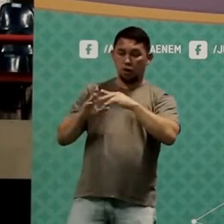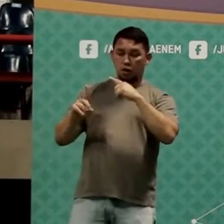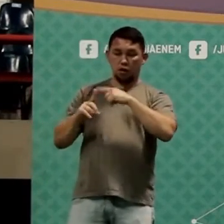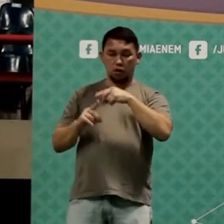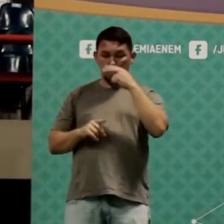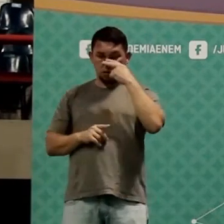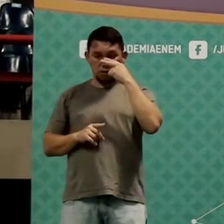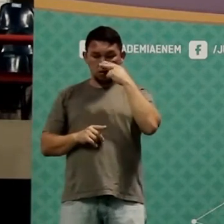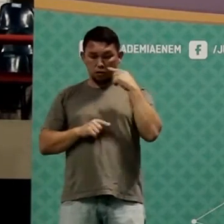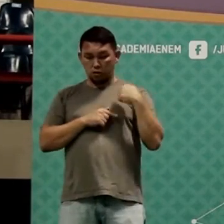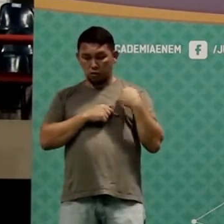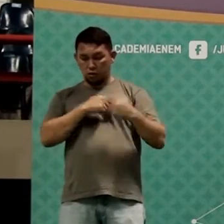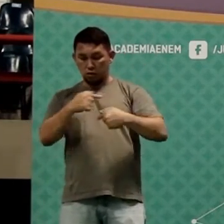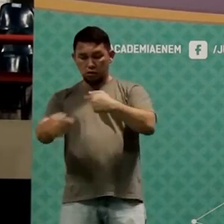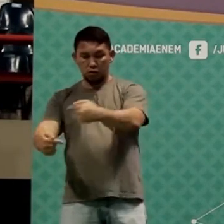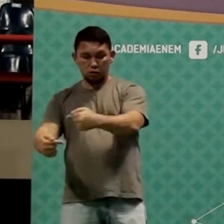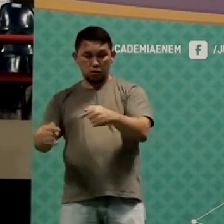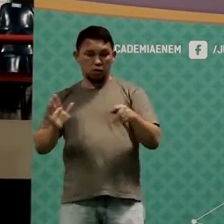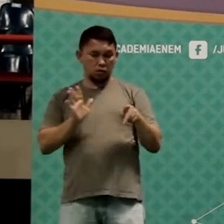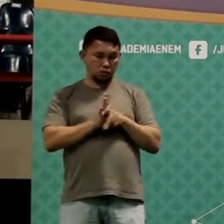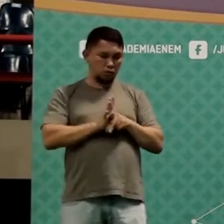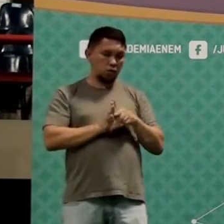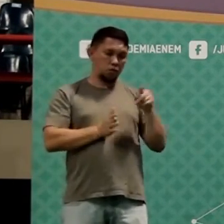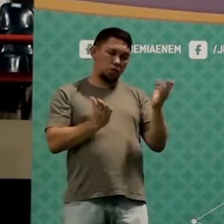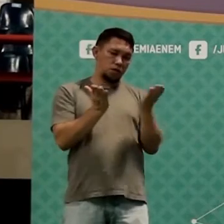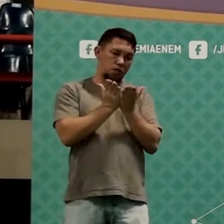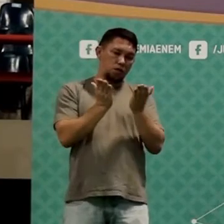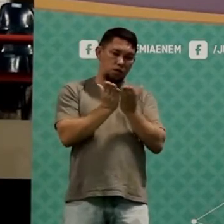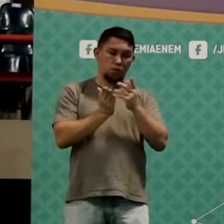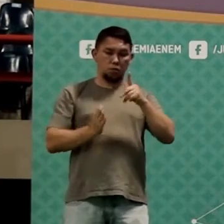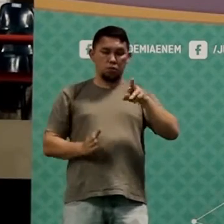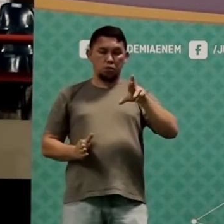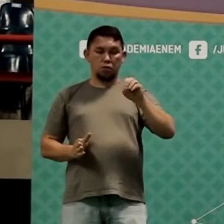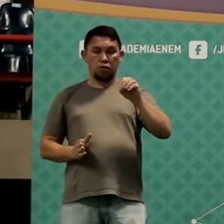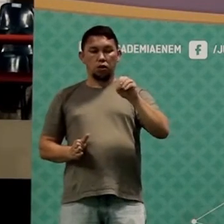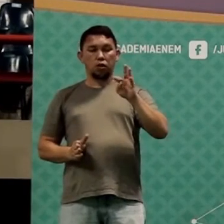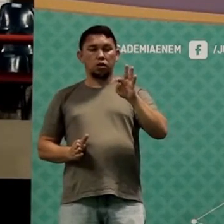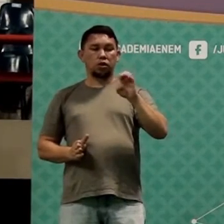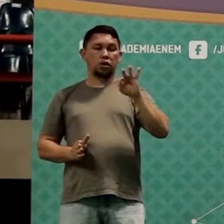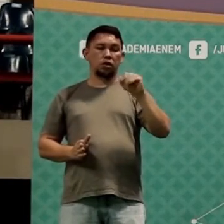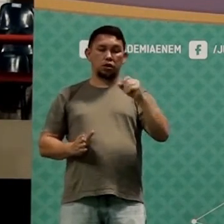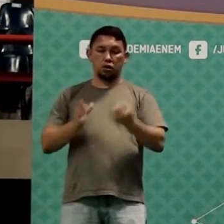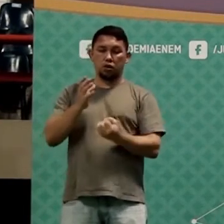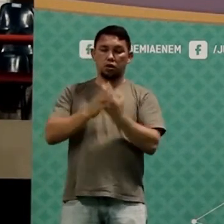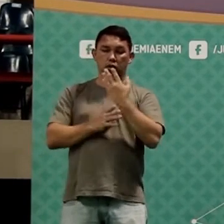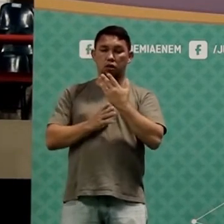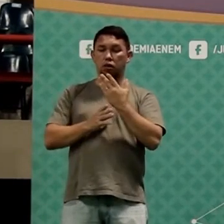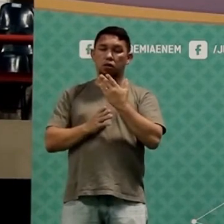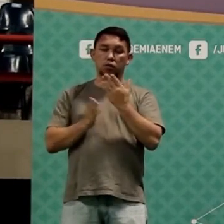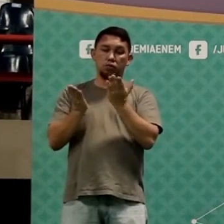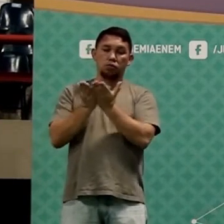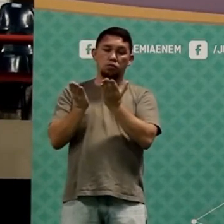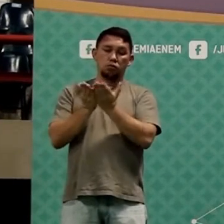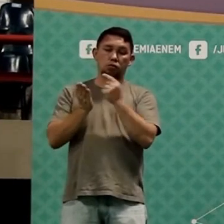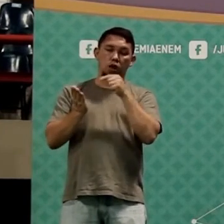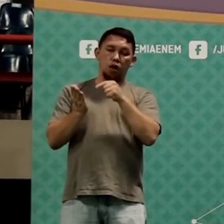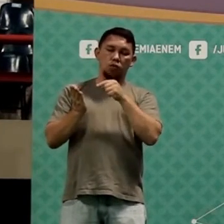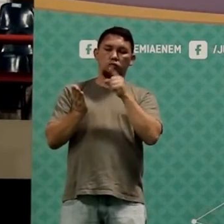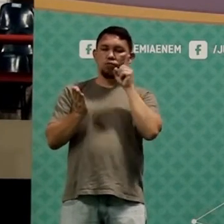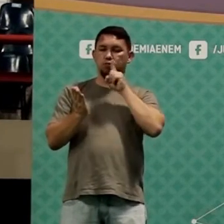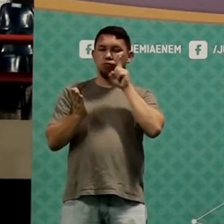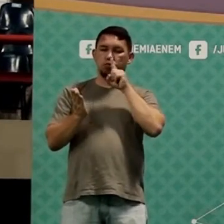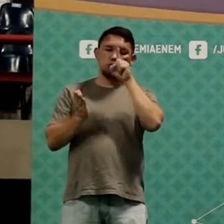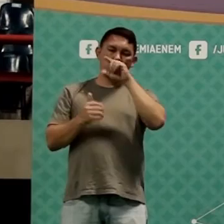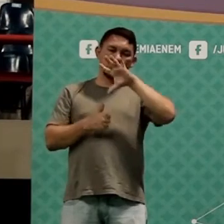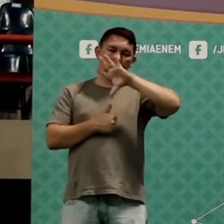é descendente da igreja protestante. Só que a igreja evangélica, ela nasceu principalmente nos Estados